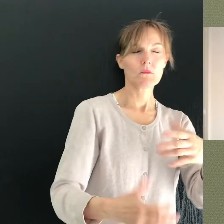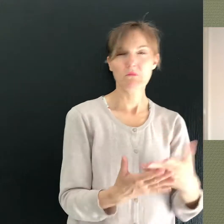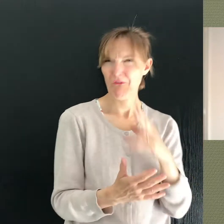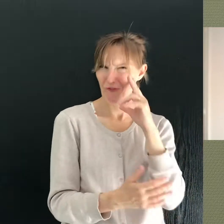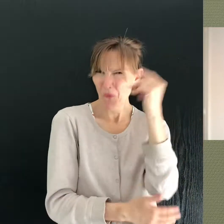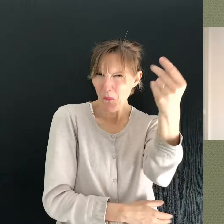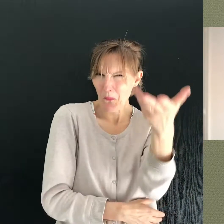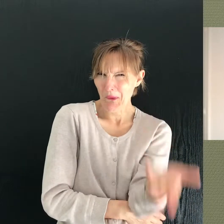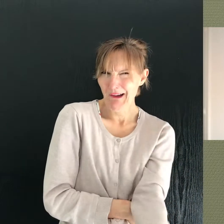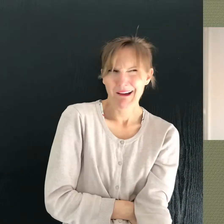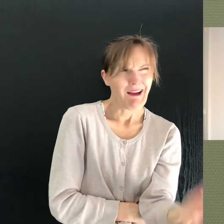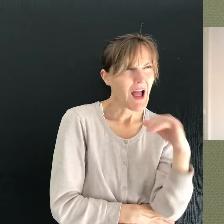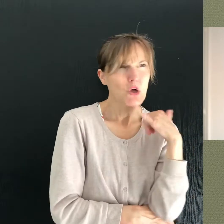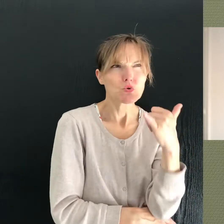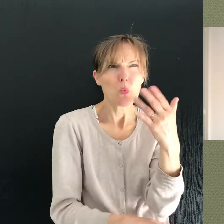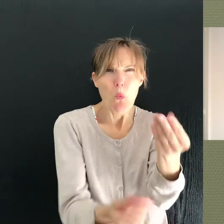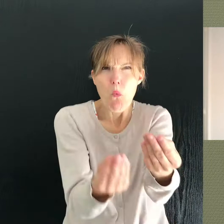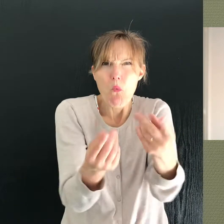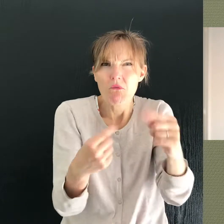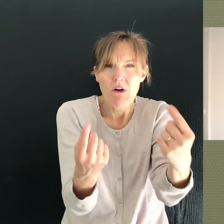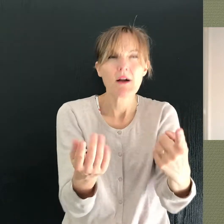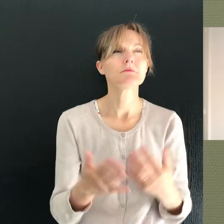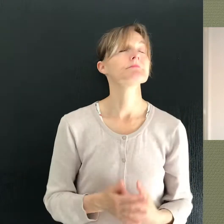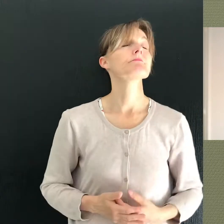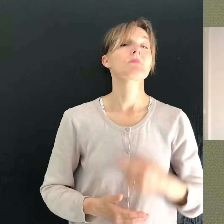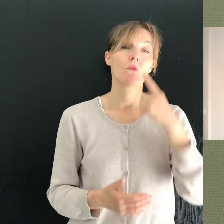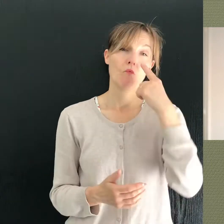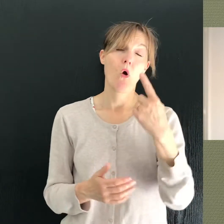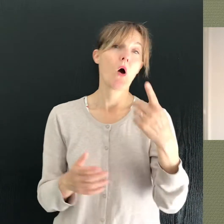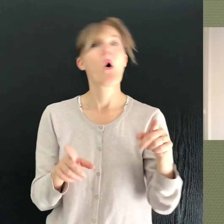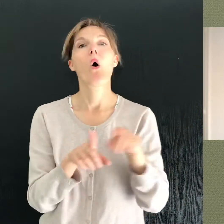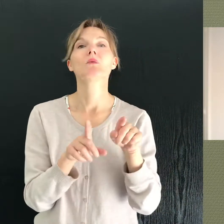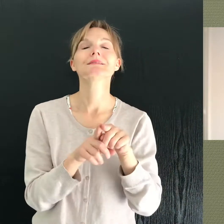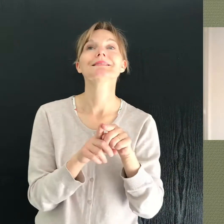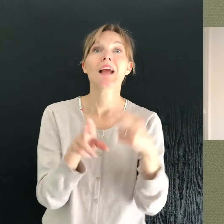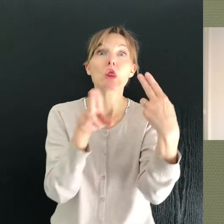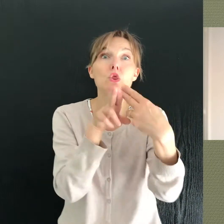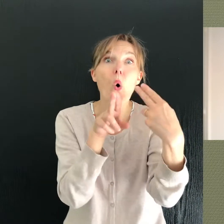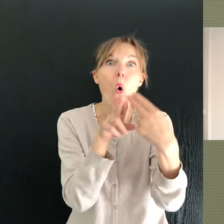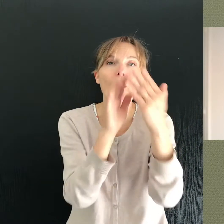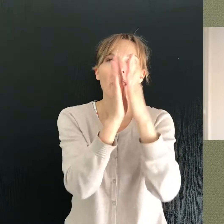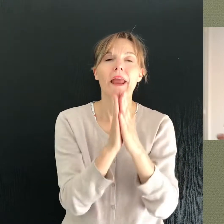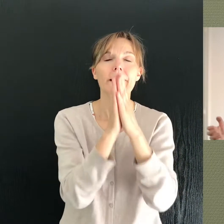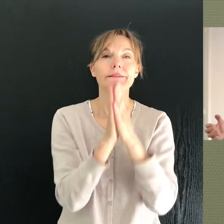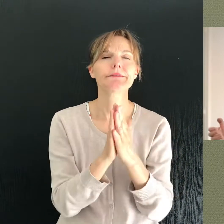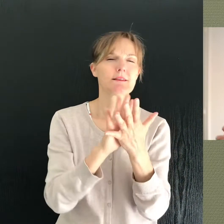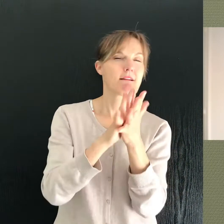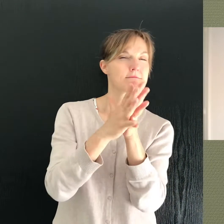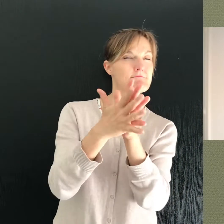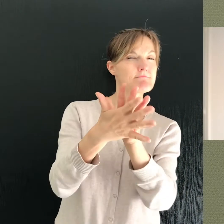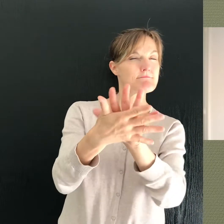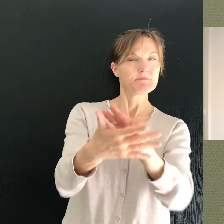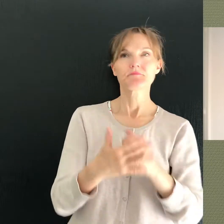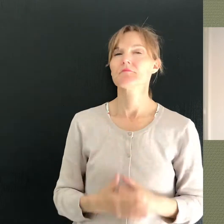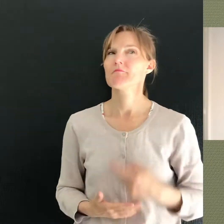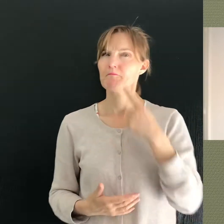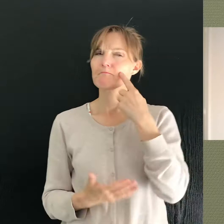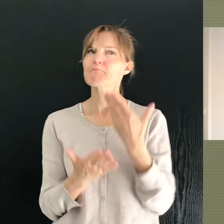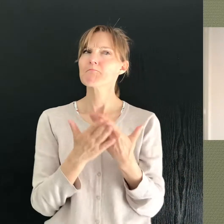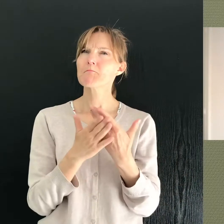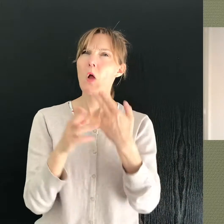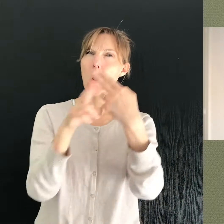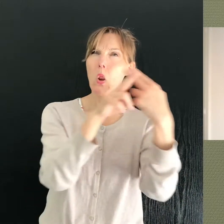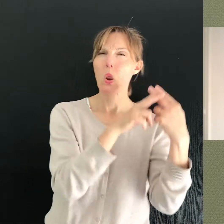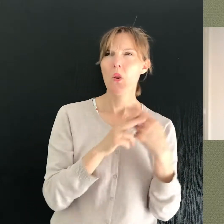délire. Jusqu'où irons-nous? Regardons aussi l'évolution des noms des églises. Là aussi, on peut se demander si c'est